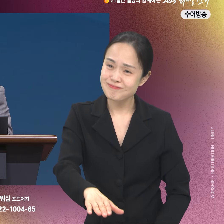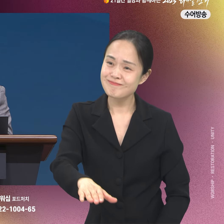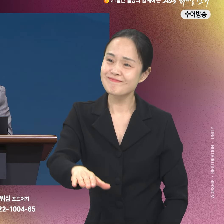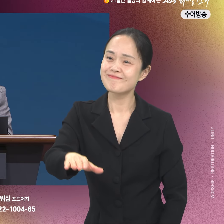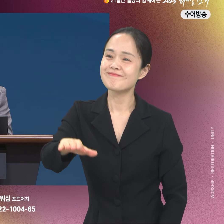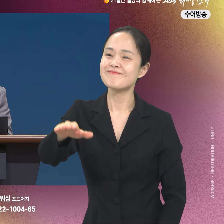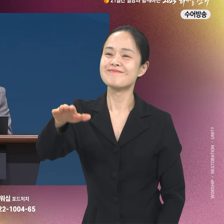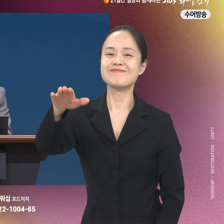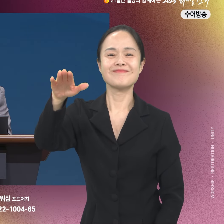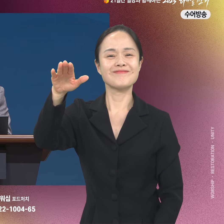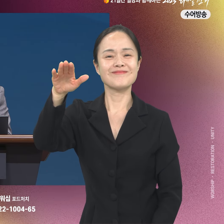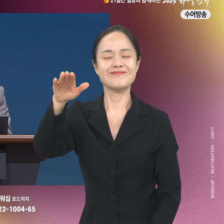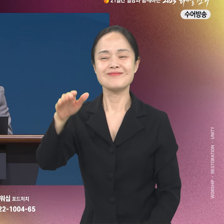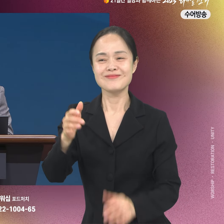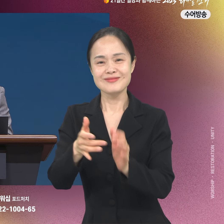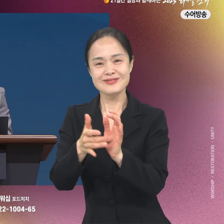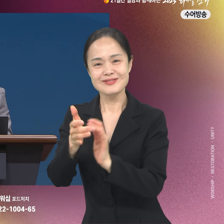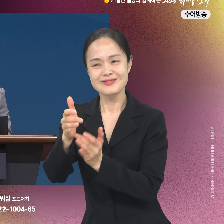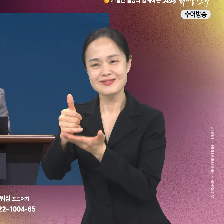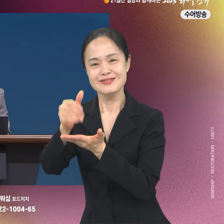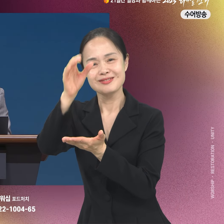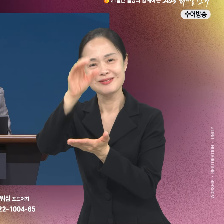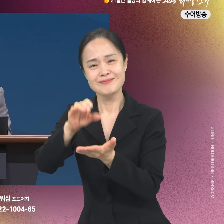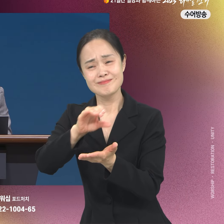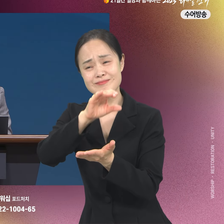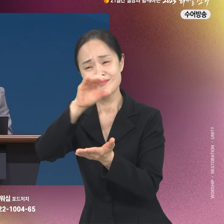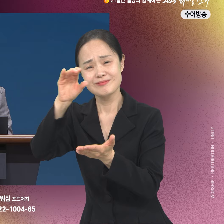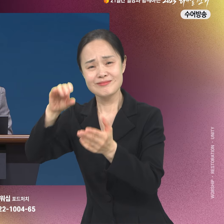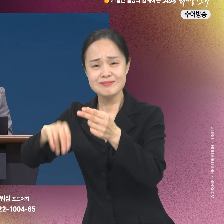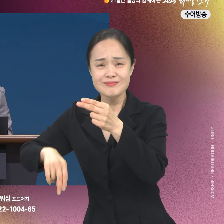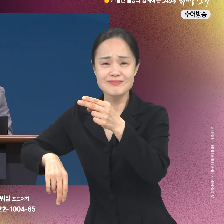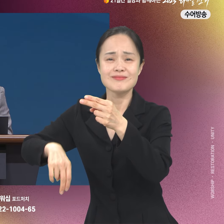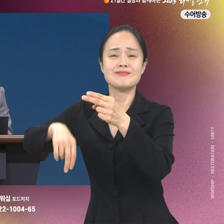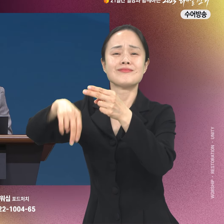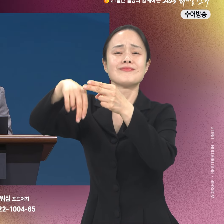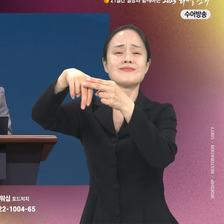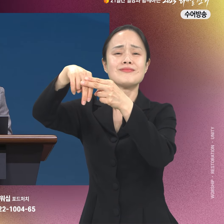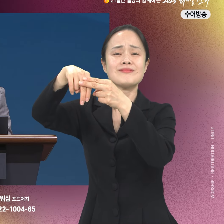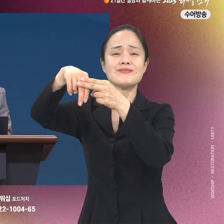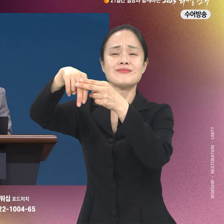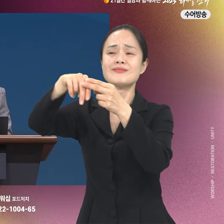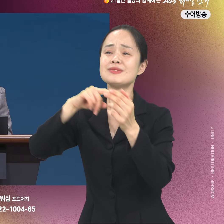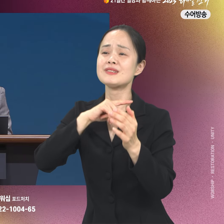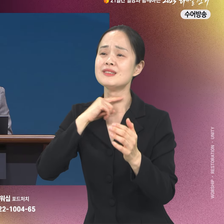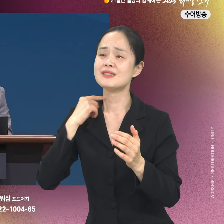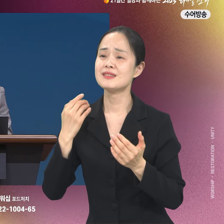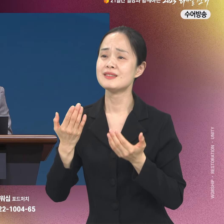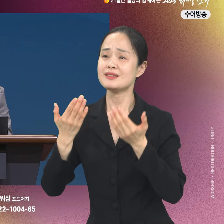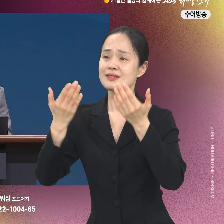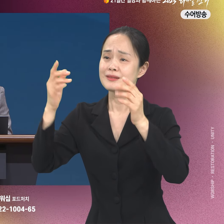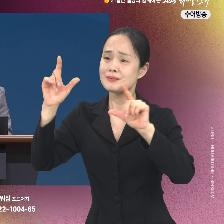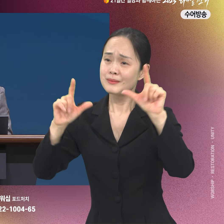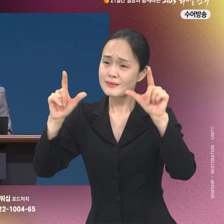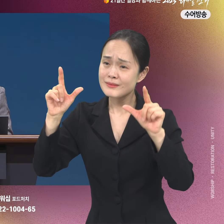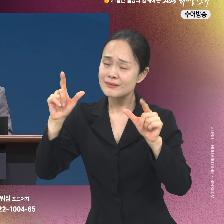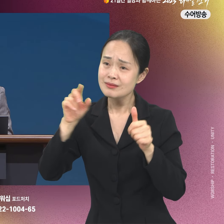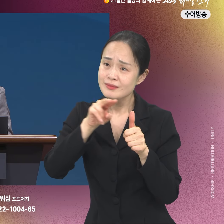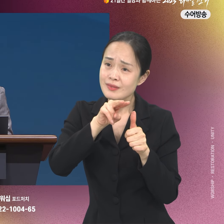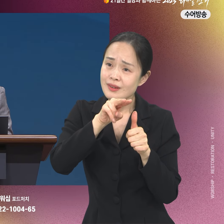어떻게 시작되는지를 보고 결국은 주님이 온전히 내어주시는 희생을 통해서